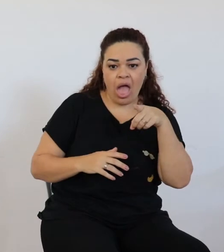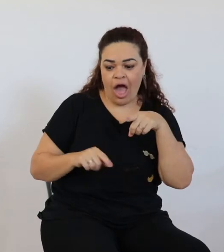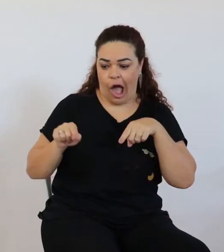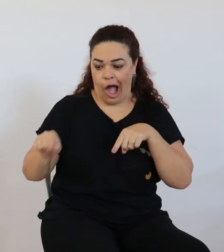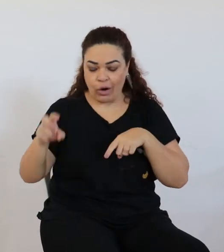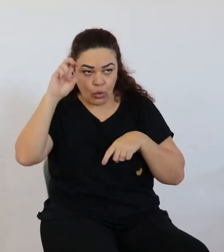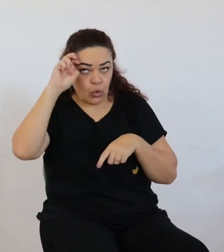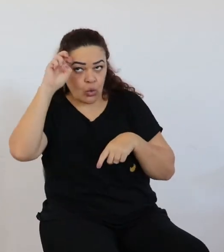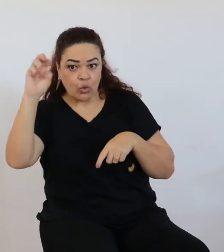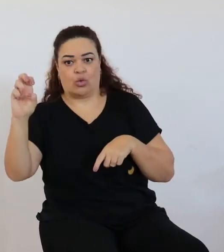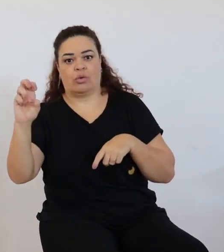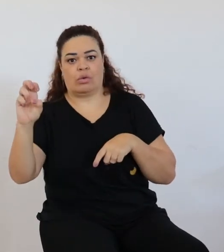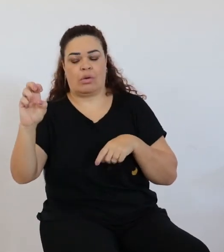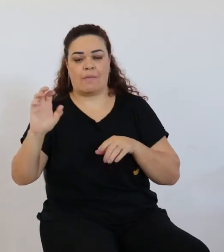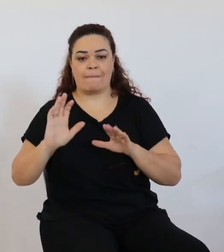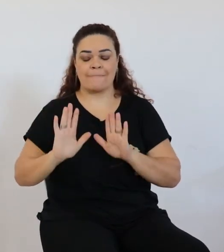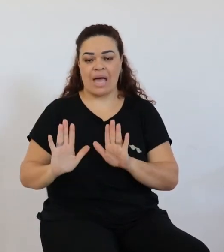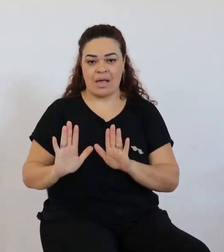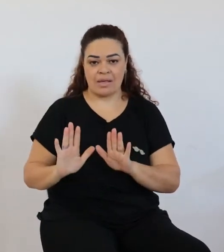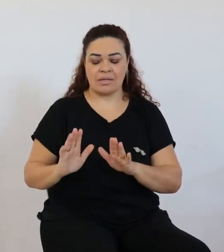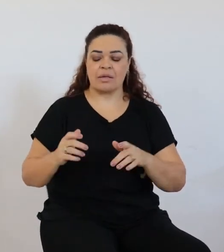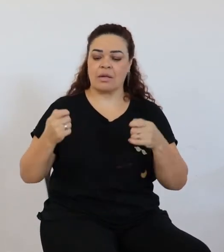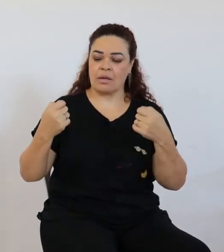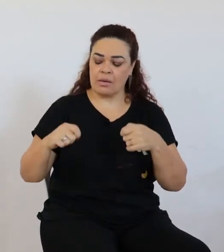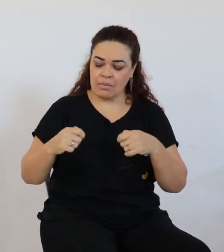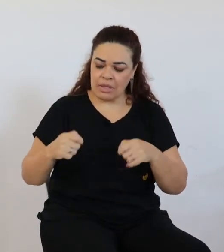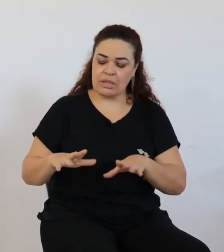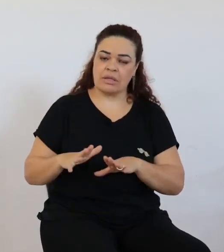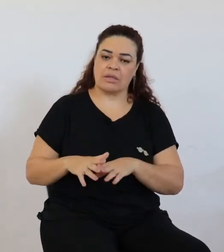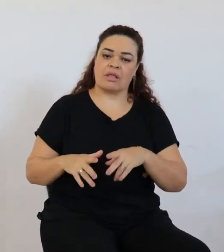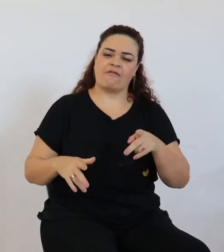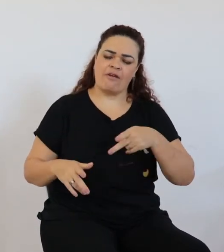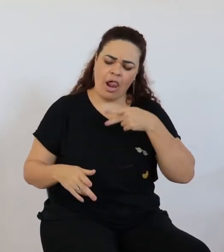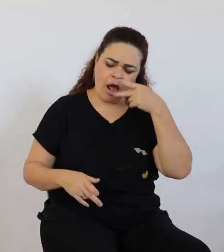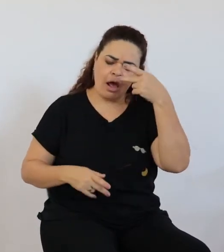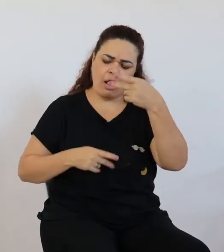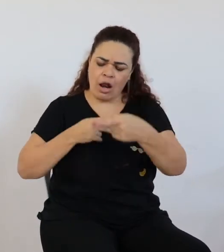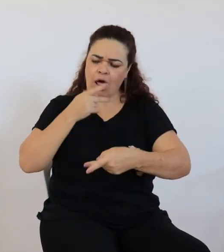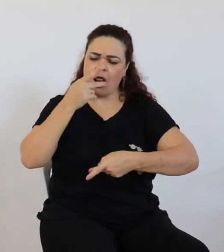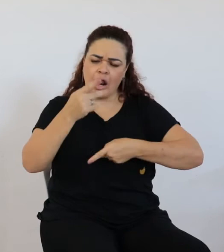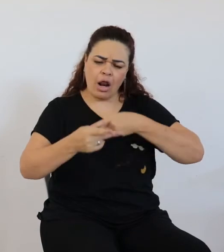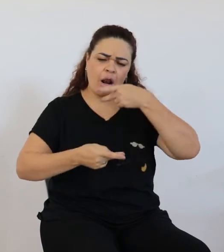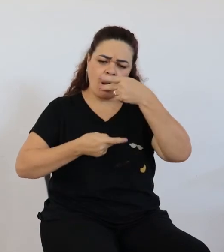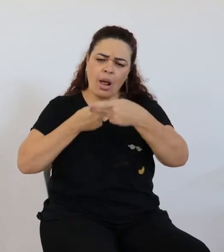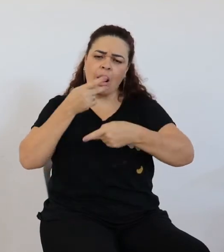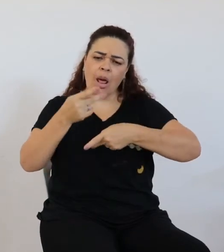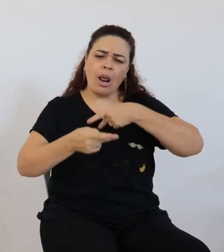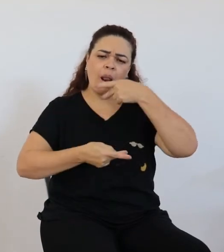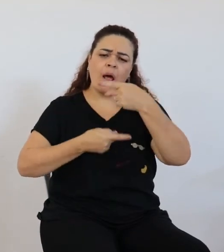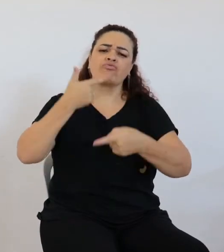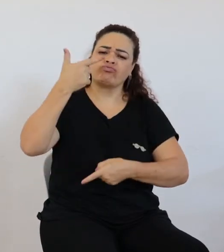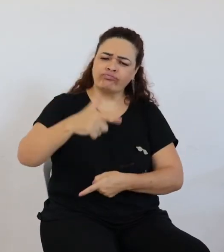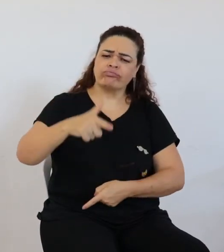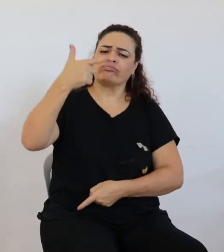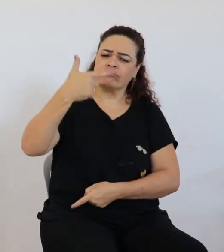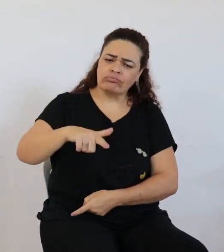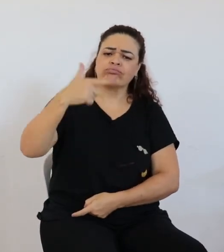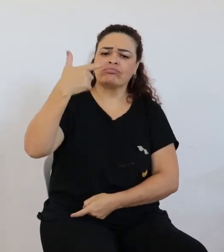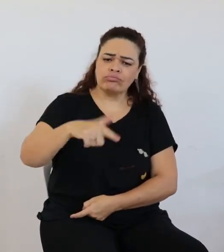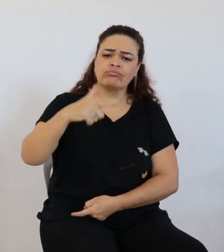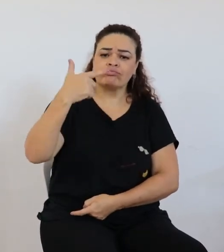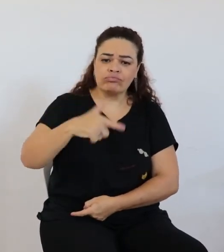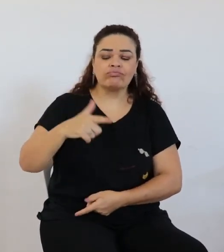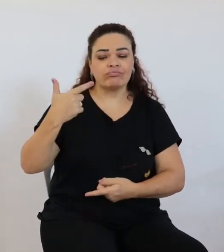Ela é inteligente, mas quantas vezes ela escutou pé, pé, pé, até o momento que ela conseguiu falar? Então é